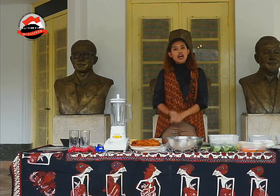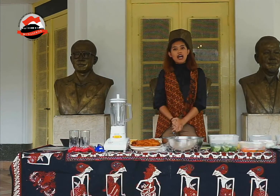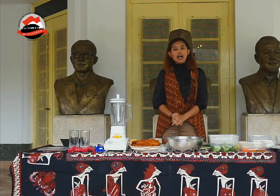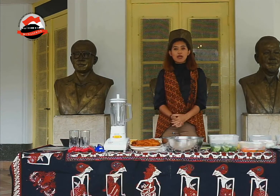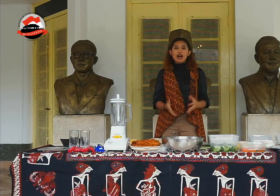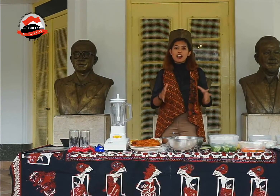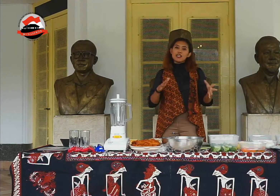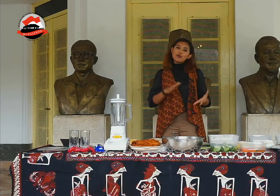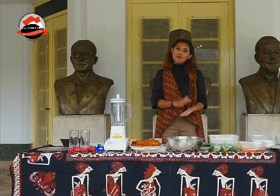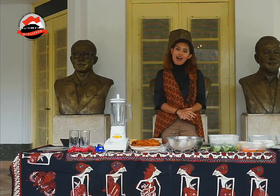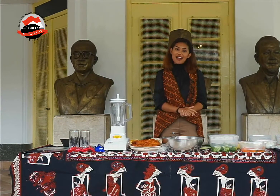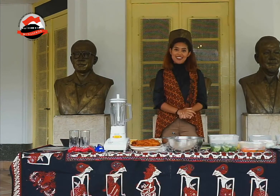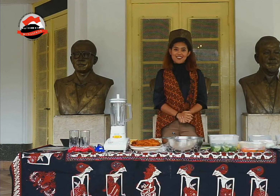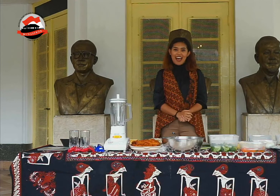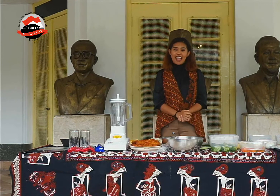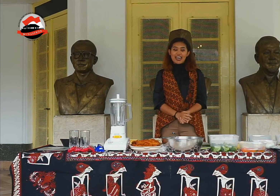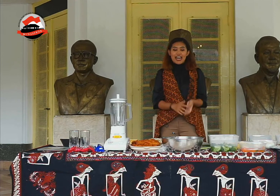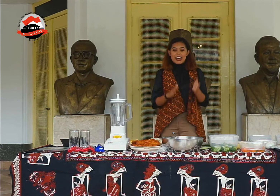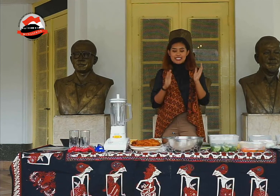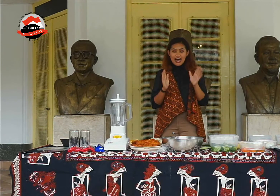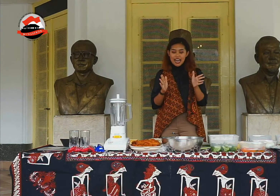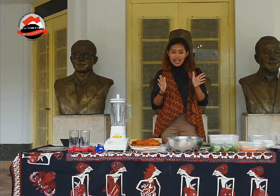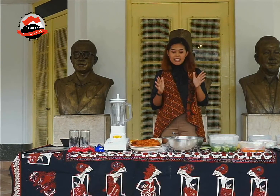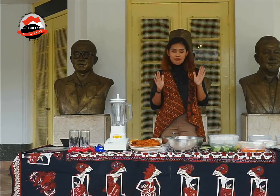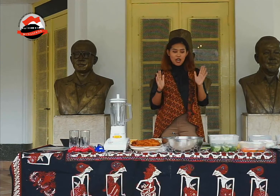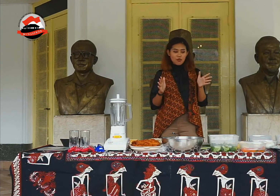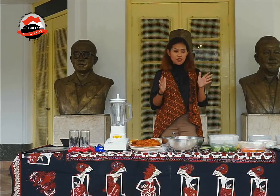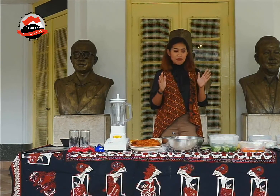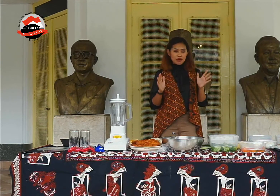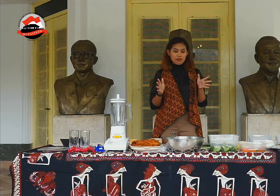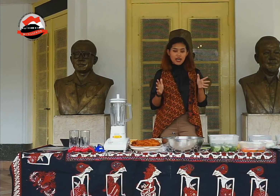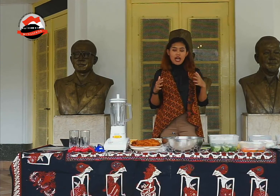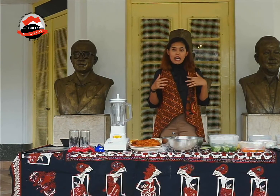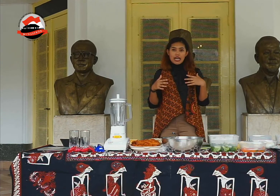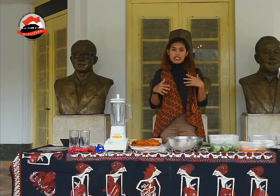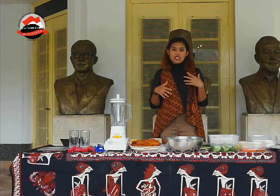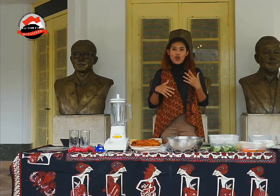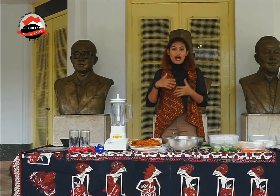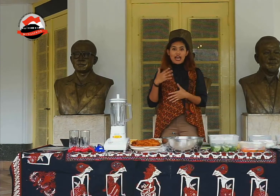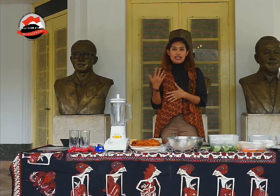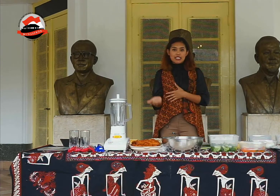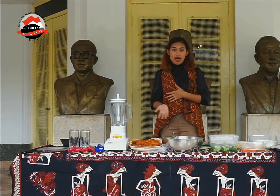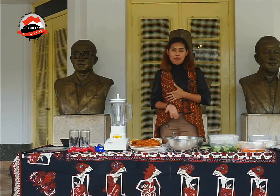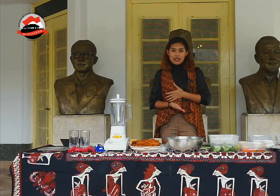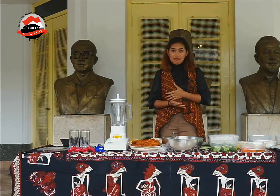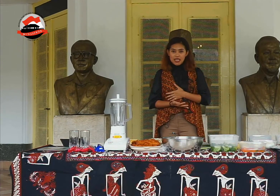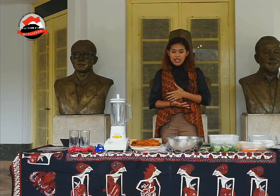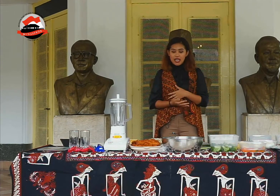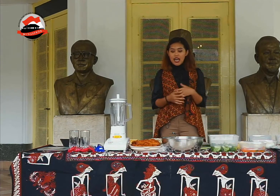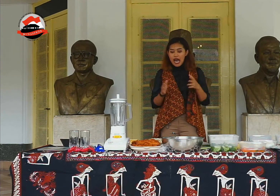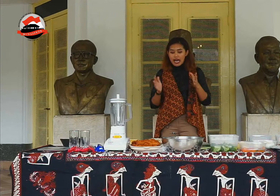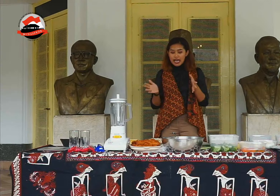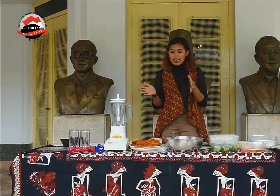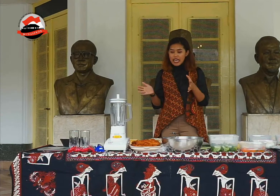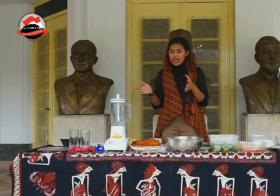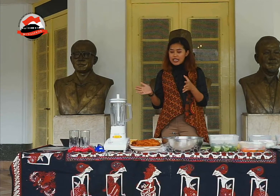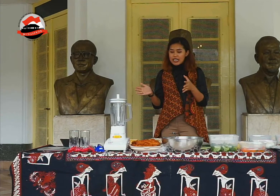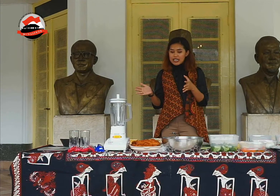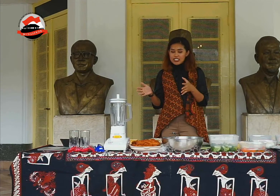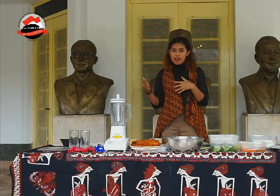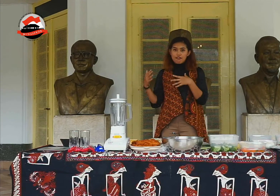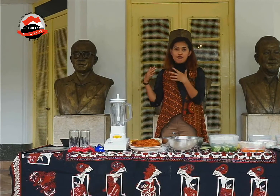udah jarang karena makannya di rumah gitu kan. Nah, sekarang sebelum teman-teman nanti sekolah lagi setelah pandemi, akan